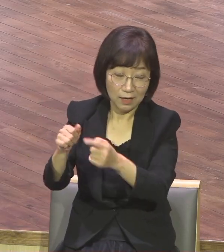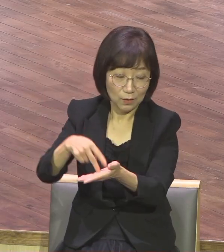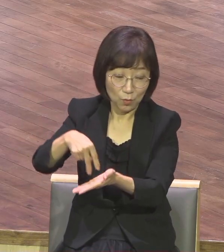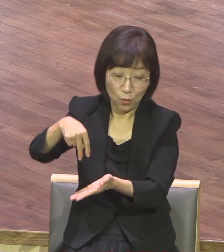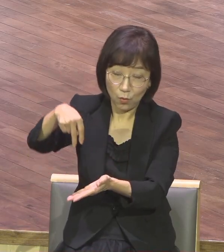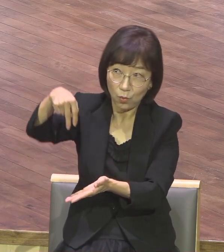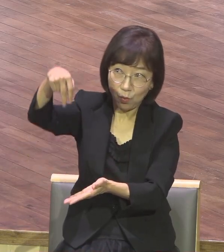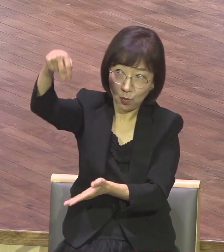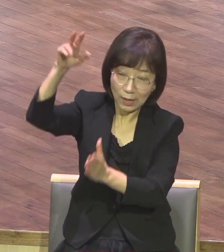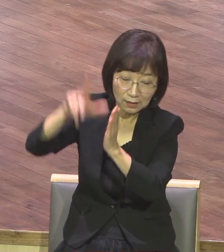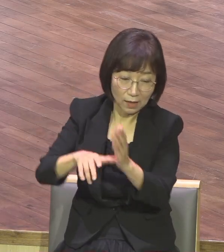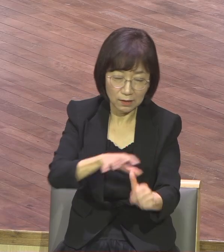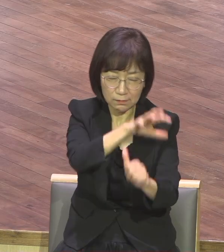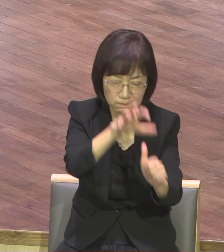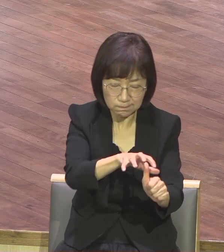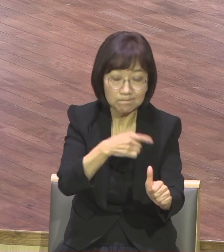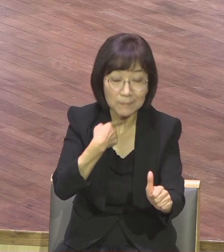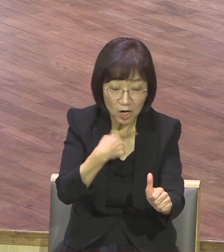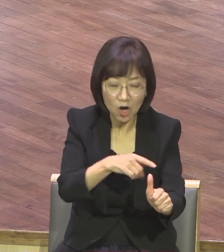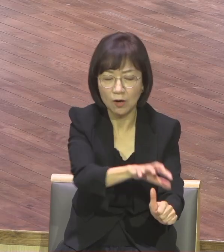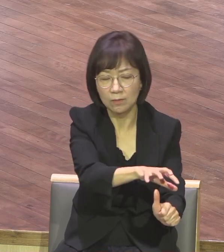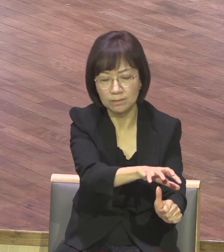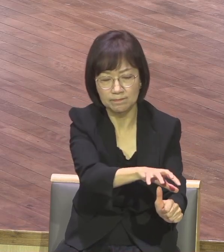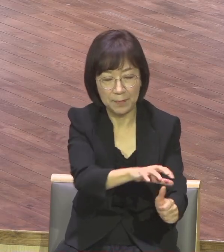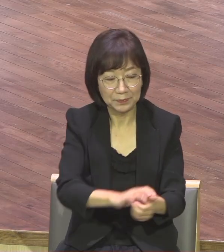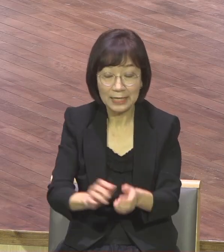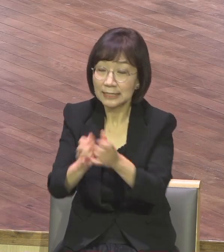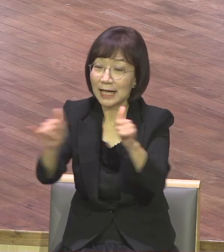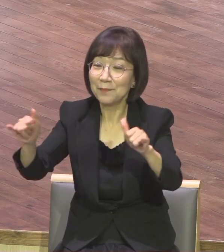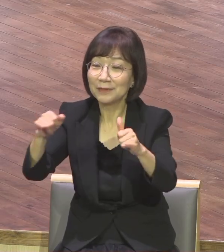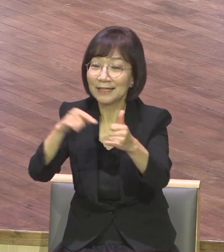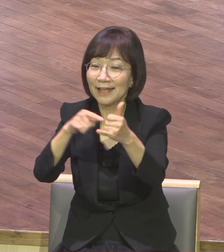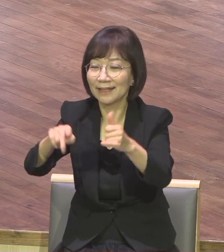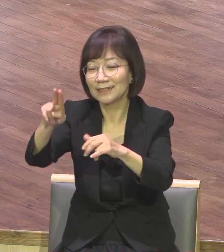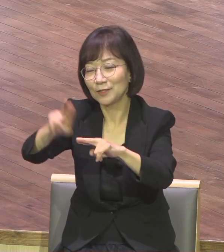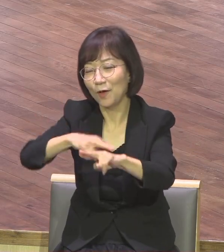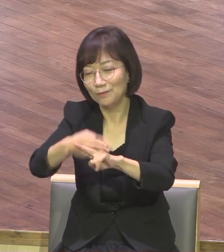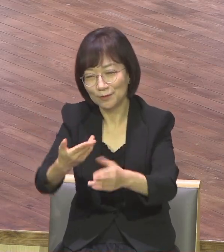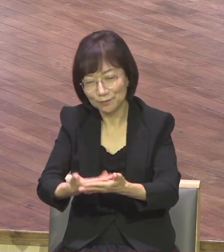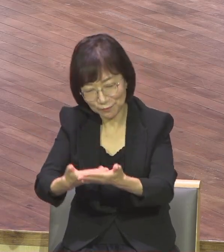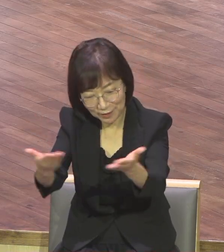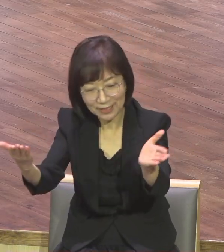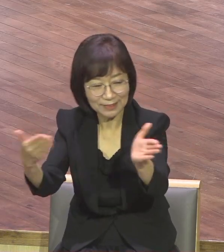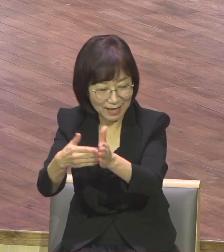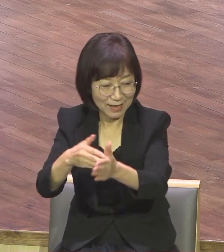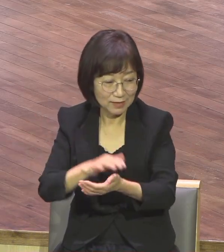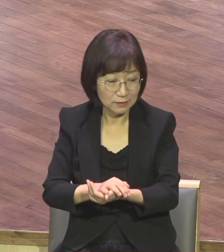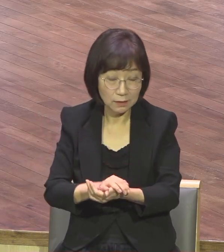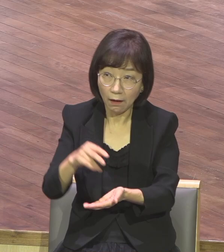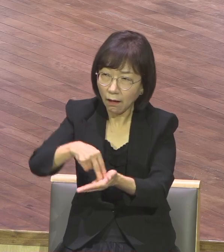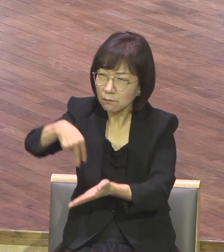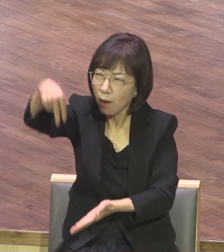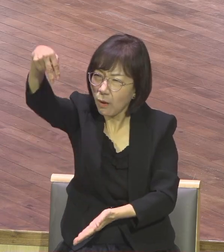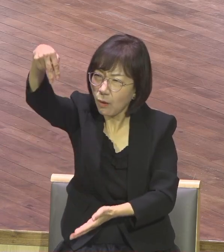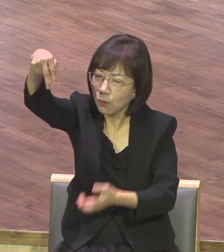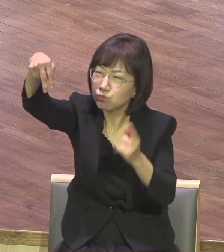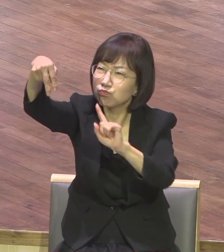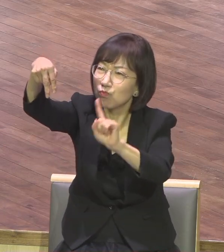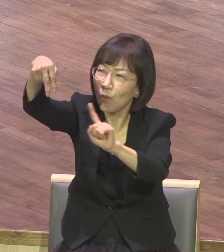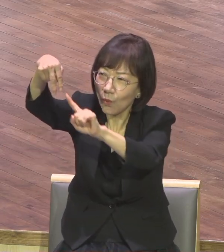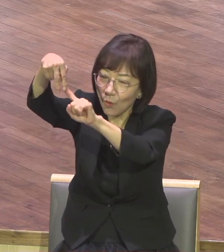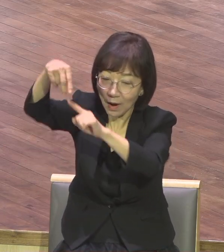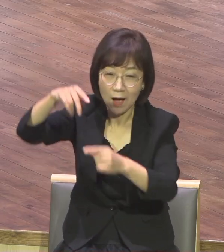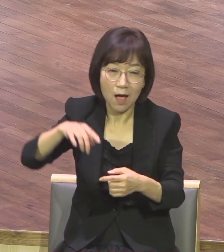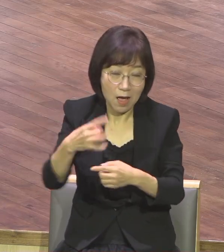때에 사로잡혔던 자들을 사로잡으시고 사람에게 선물을 주셨다 하였도다. 올라가셨다 하여선적 땅